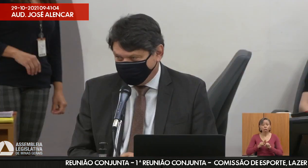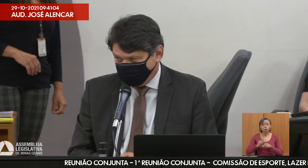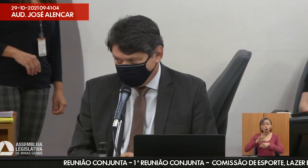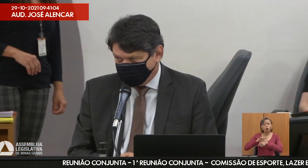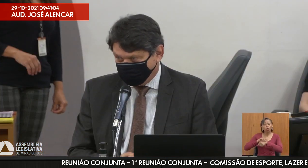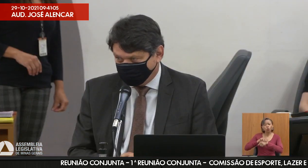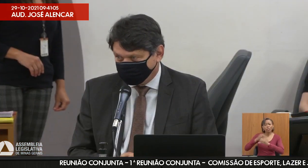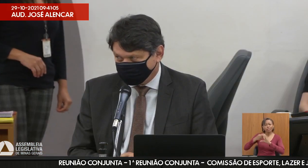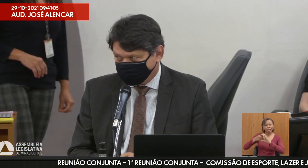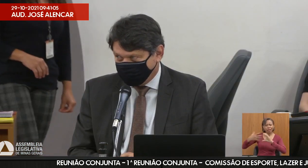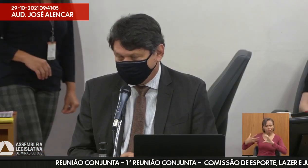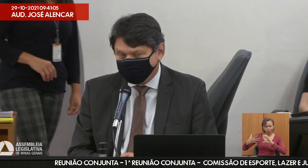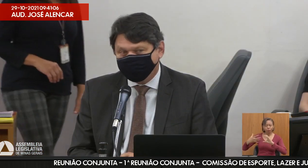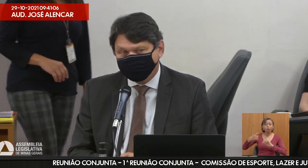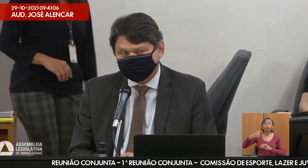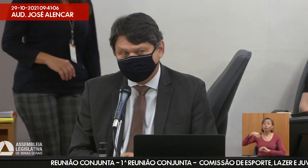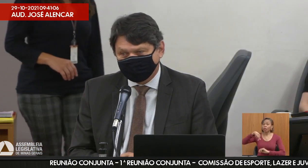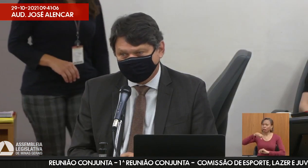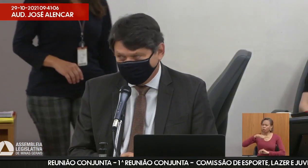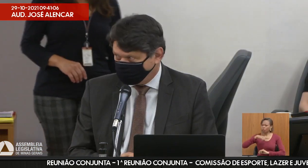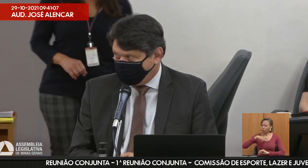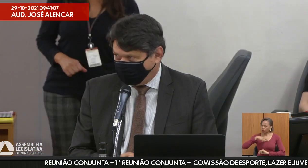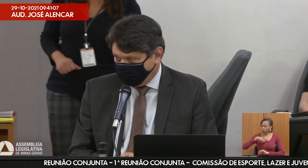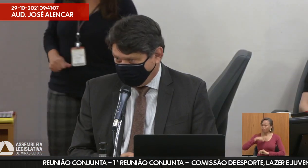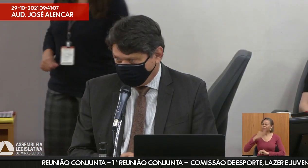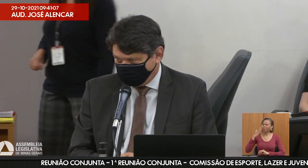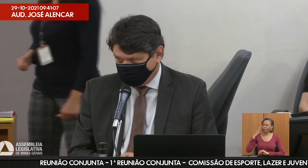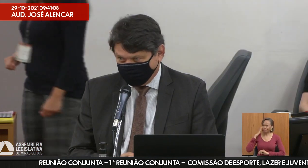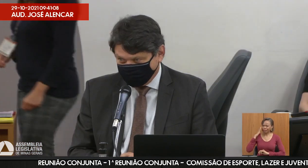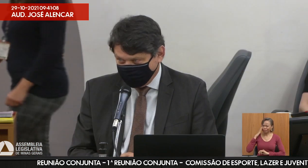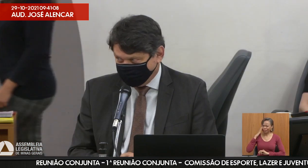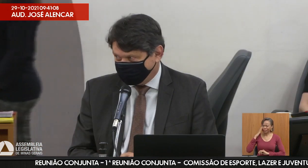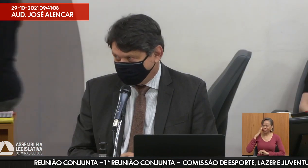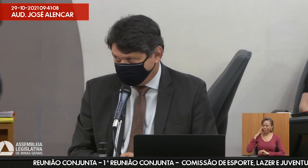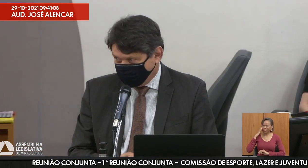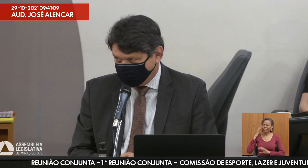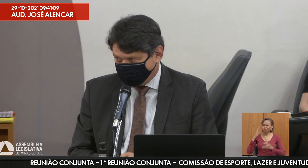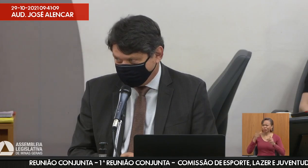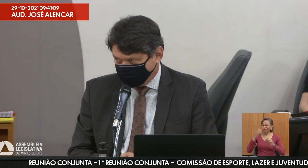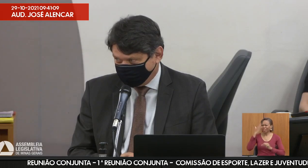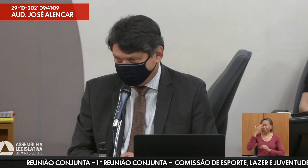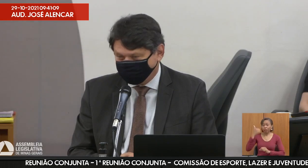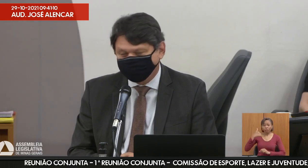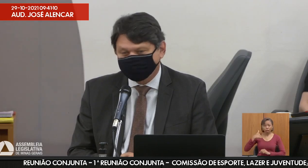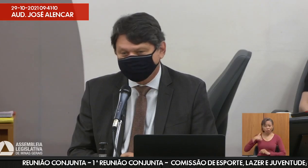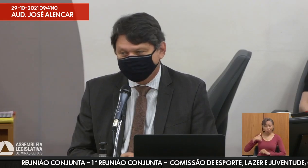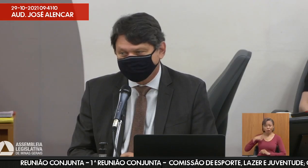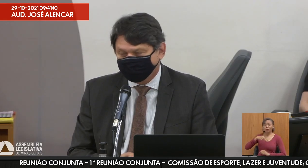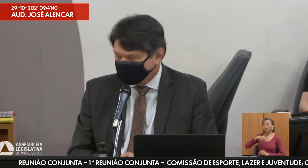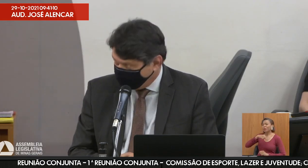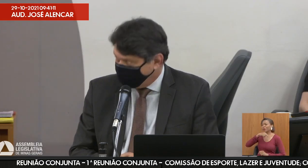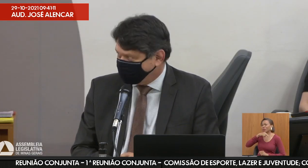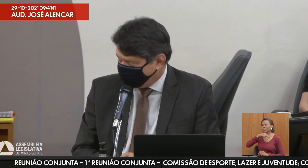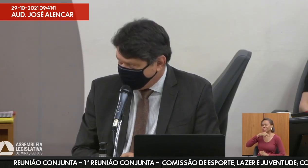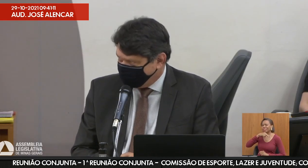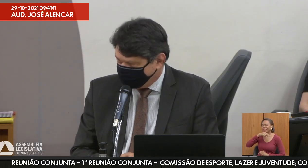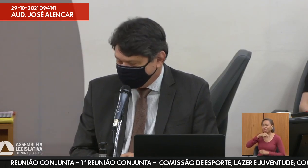reafirmo, aqui todo mundo sabe, eu sou avô de uma criança com doença rara, a nossa